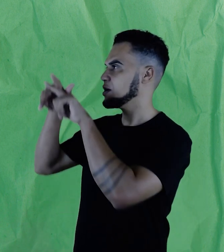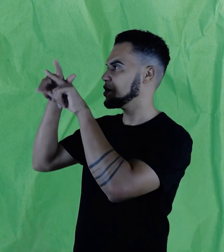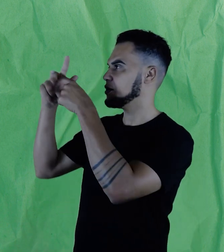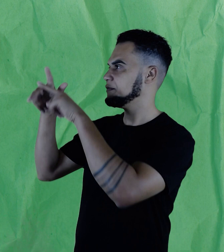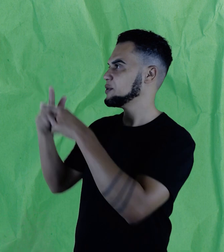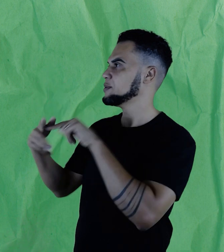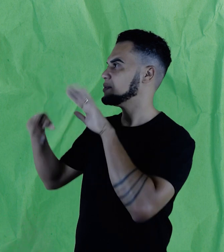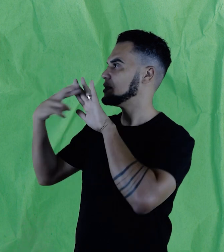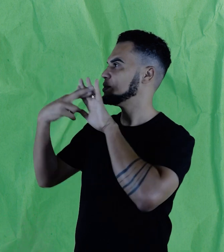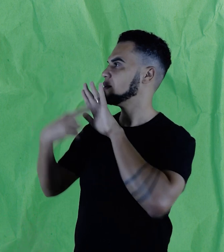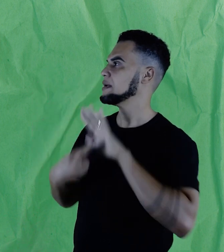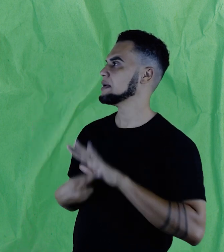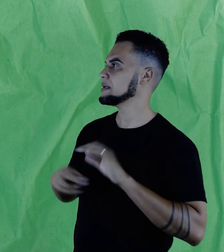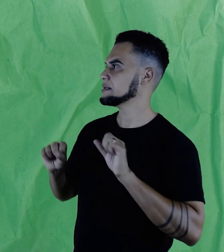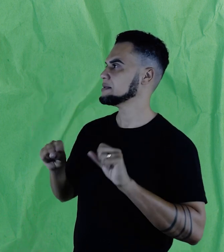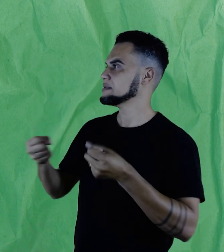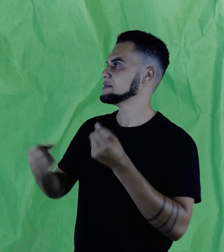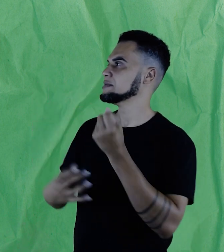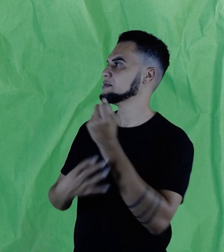Configurando regras de segurança.